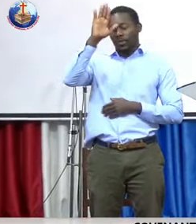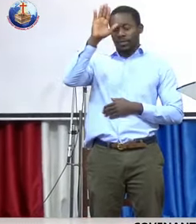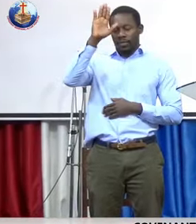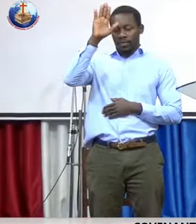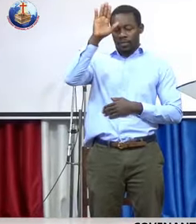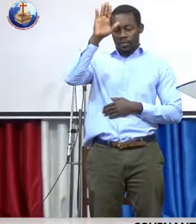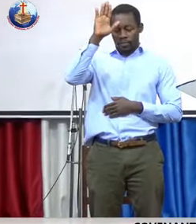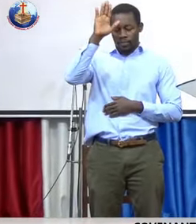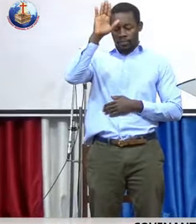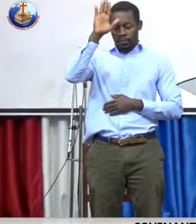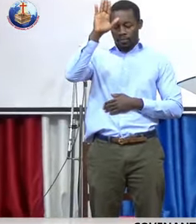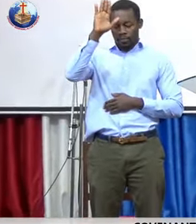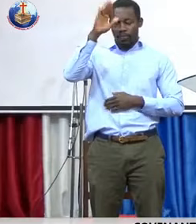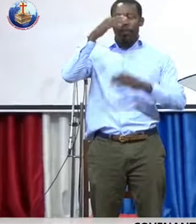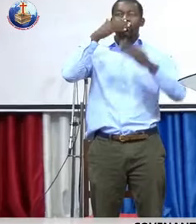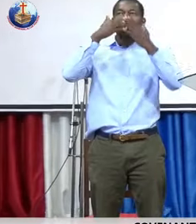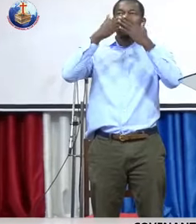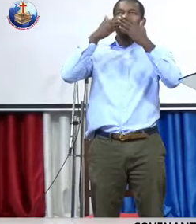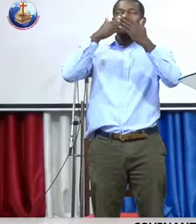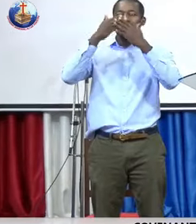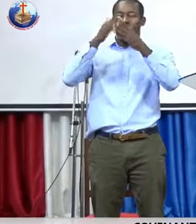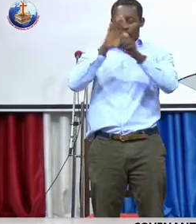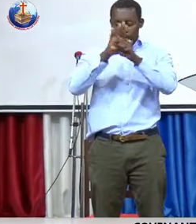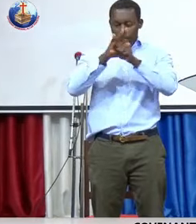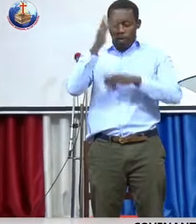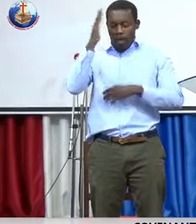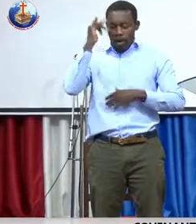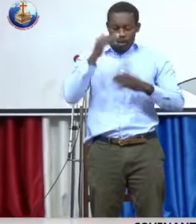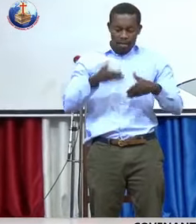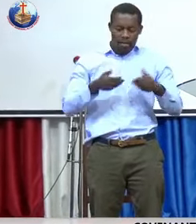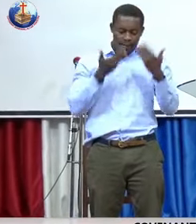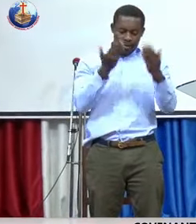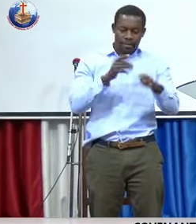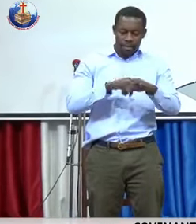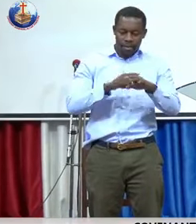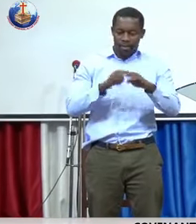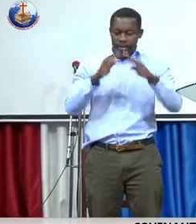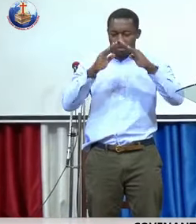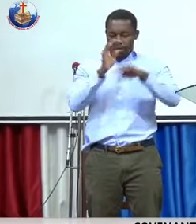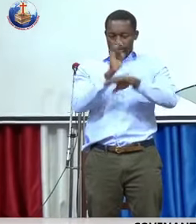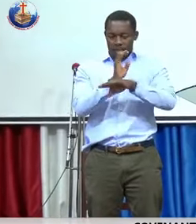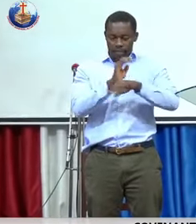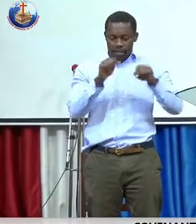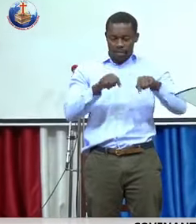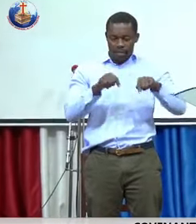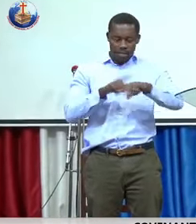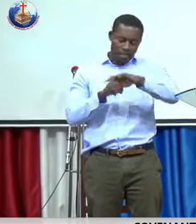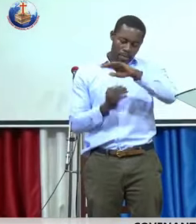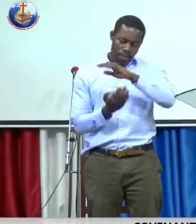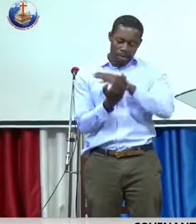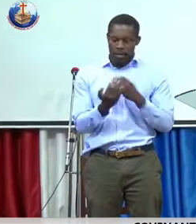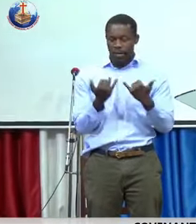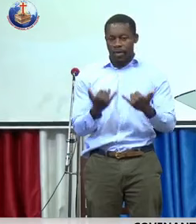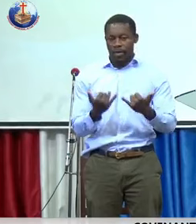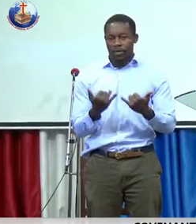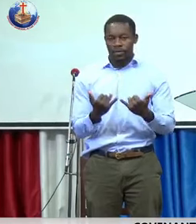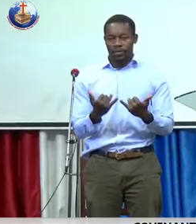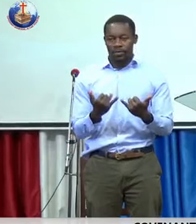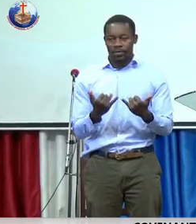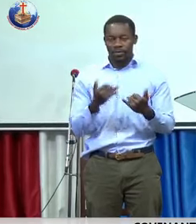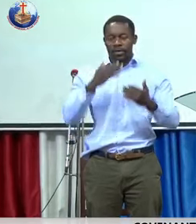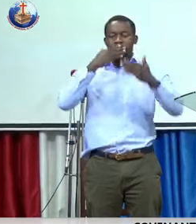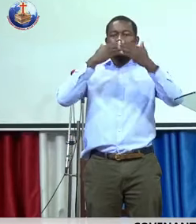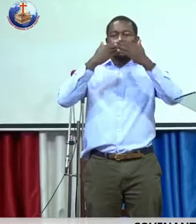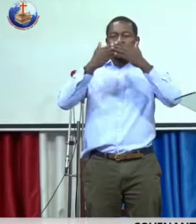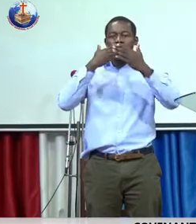kubariki jina lako. We thank you for the privilege to be in your house this morning. Tunakushukuru kwa utunuku la kuwa katika nyumba yako asubuhi ya leo. We